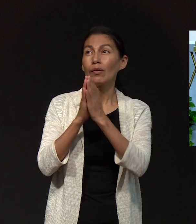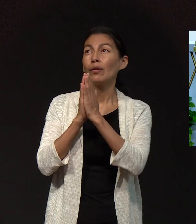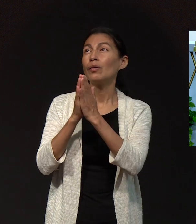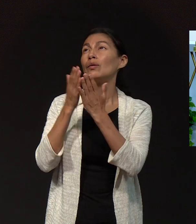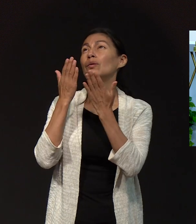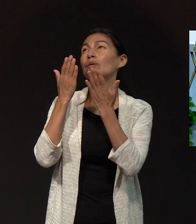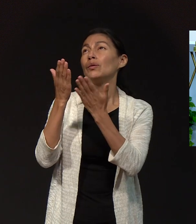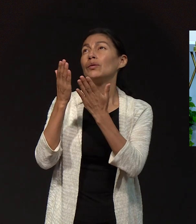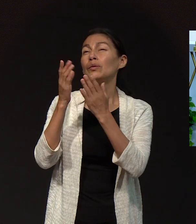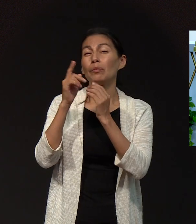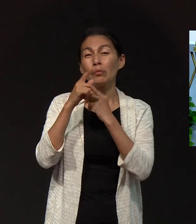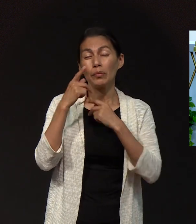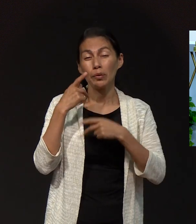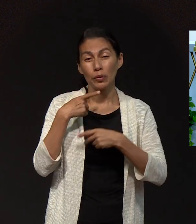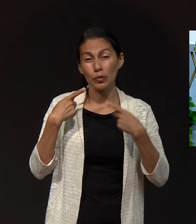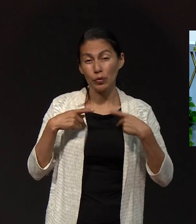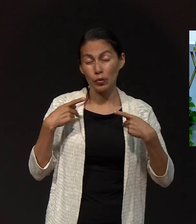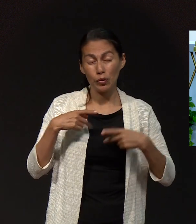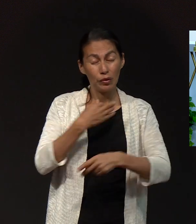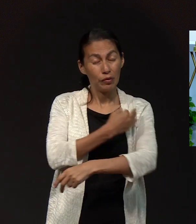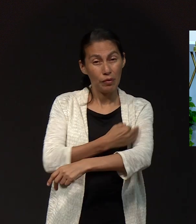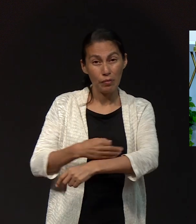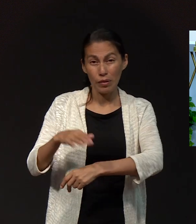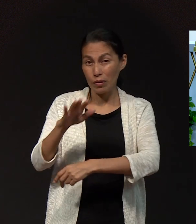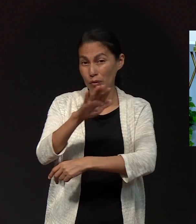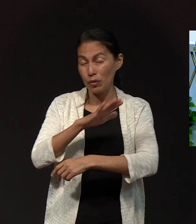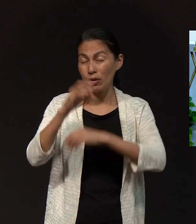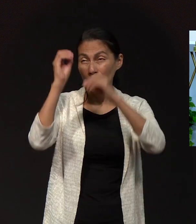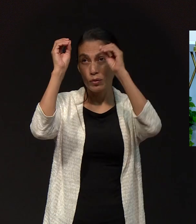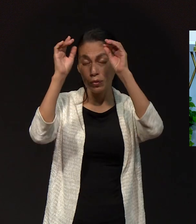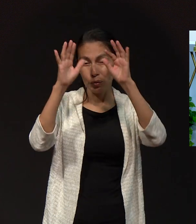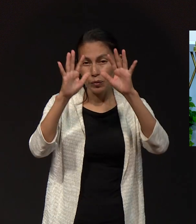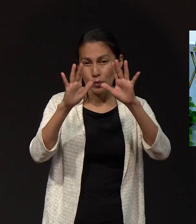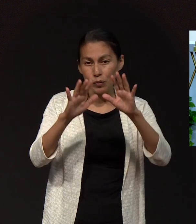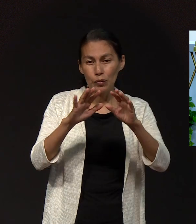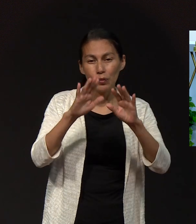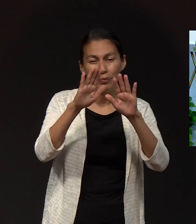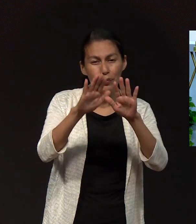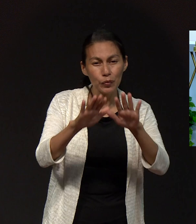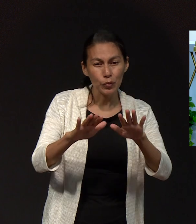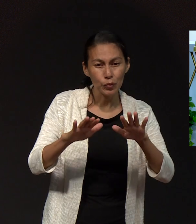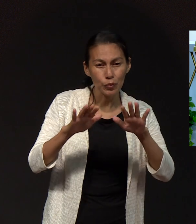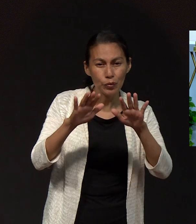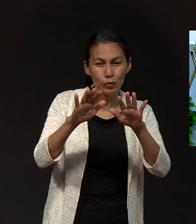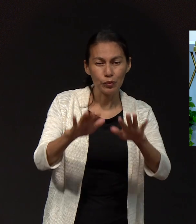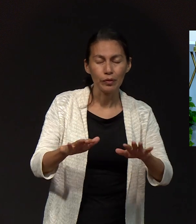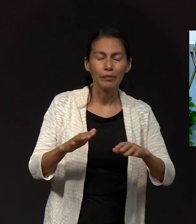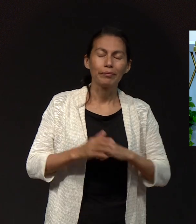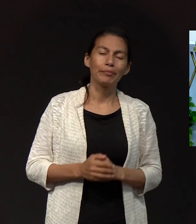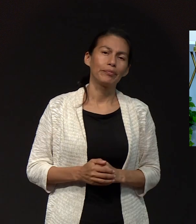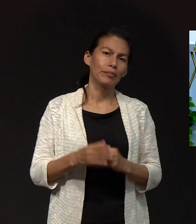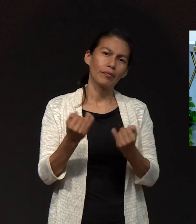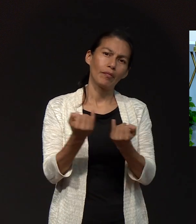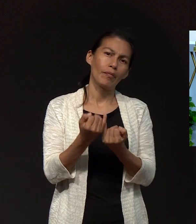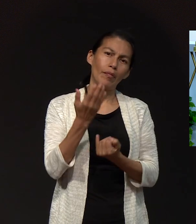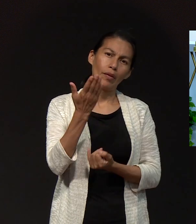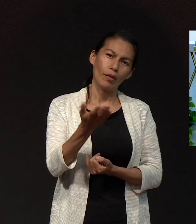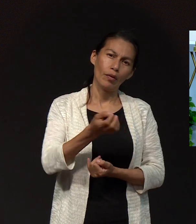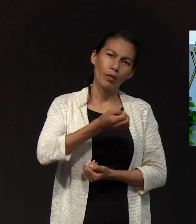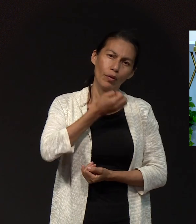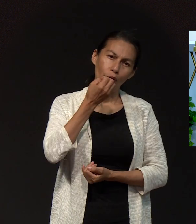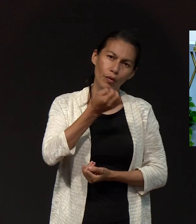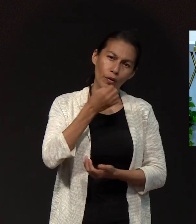consuele a todos sus amados Hemos recibido también Los siguientes pedidos de